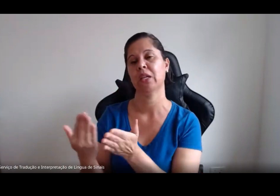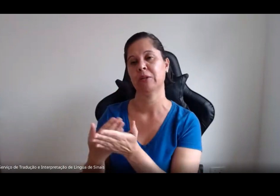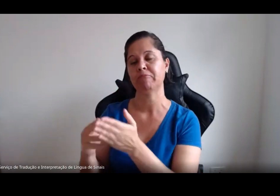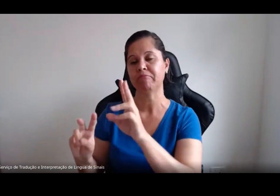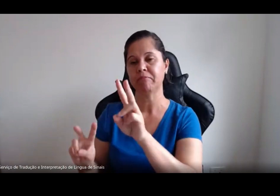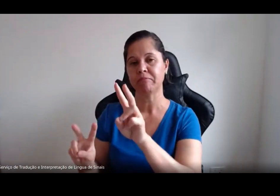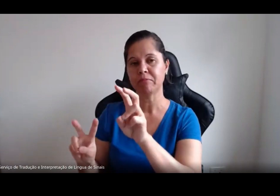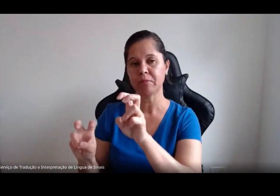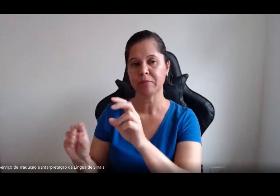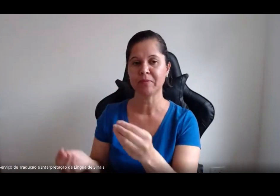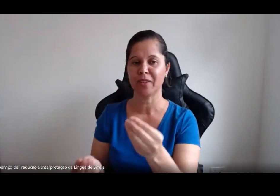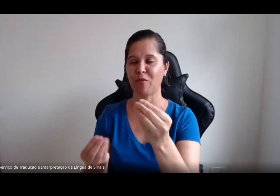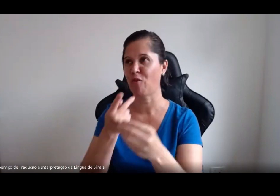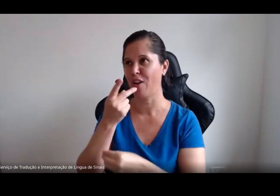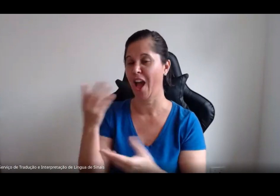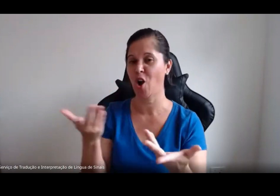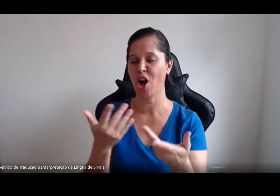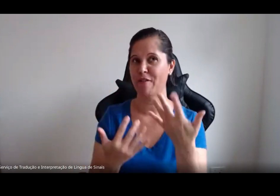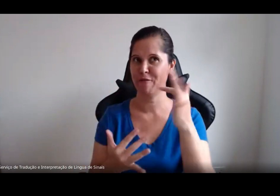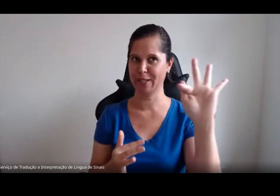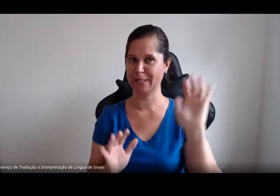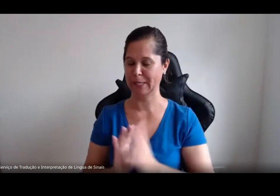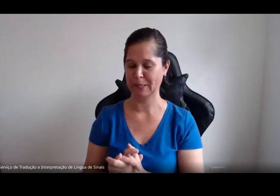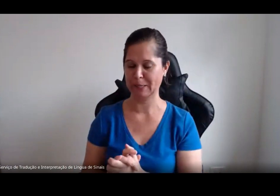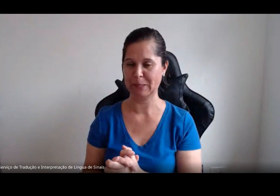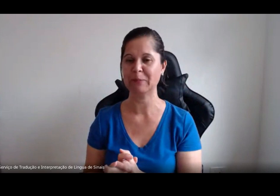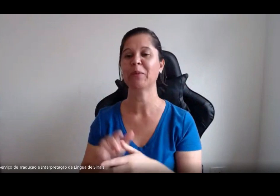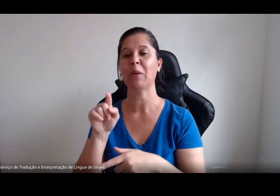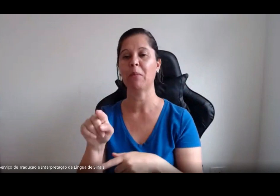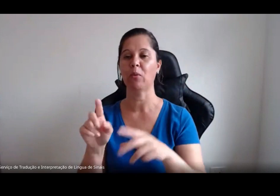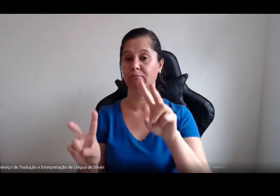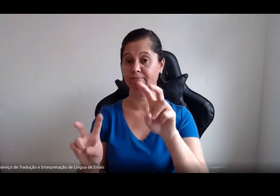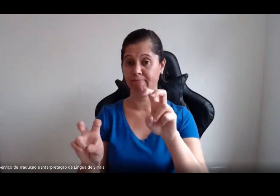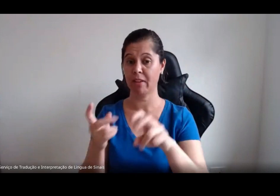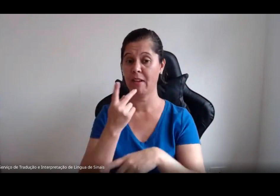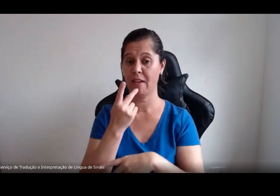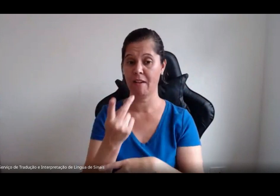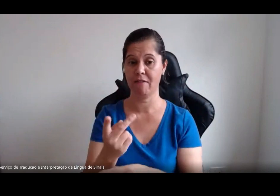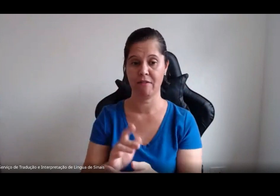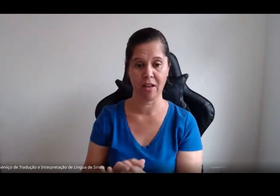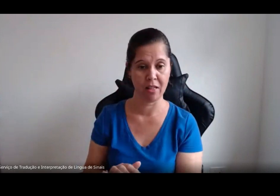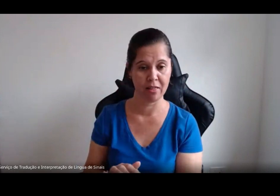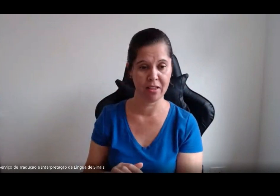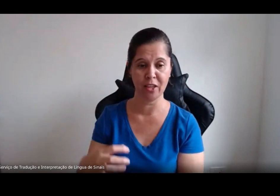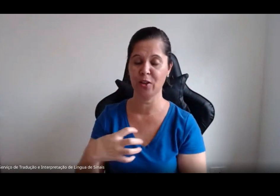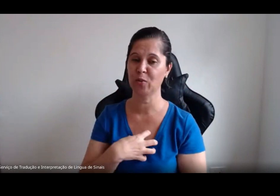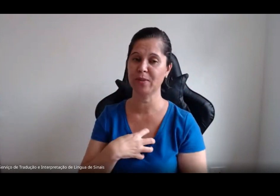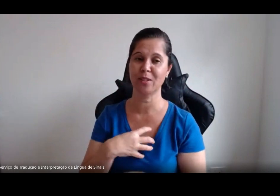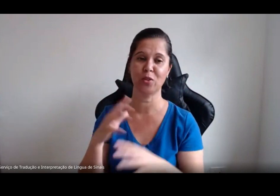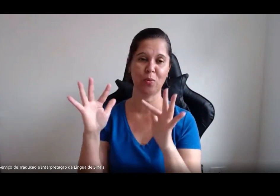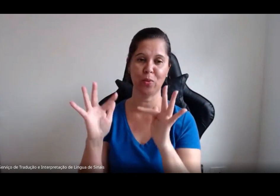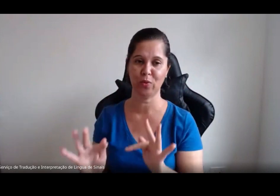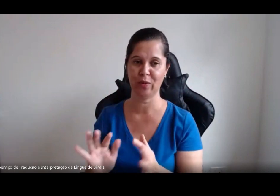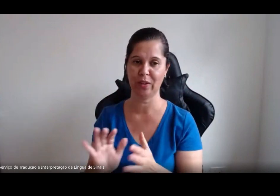a guisa de epígrafe, não vou falar em francês, ele colocou o seguinte enunciado. Acho maravilhoso